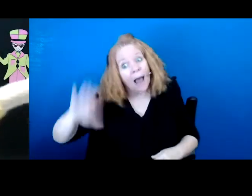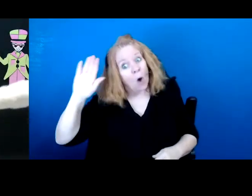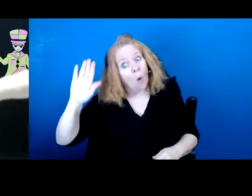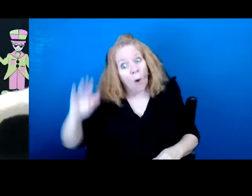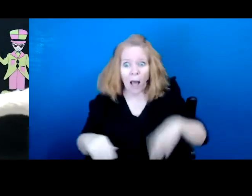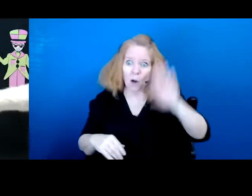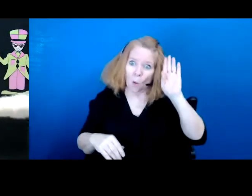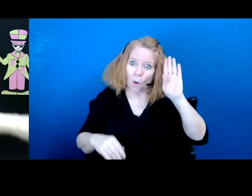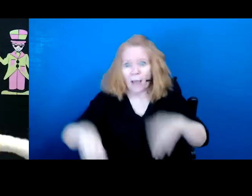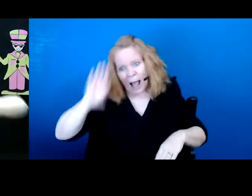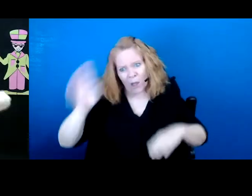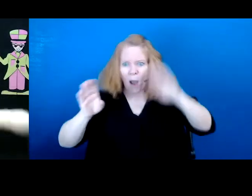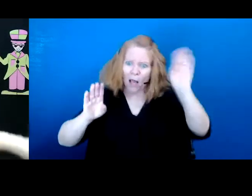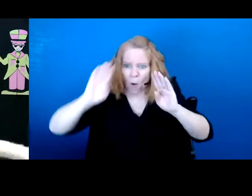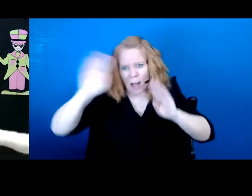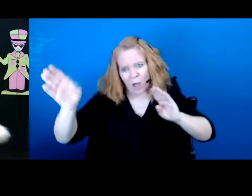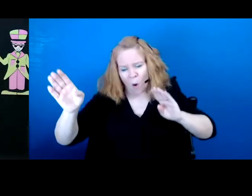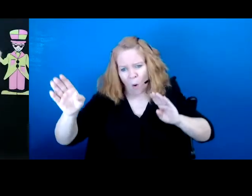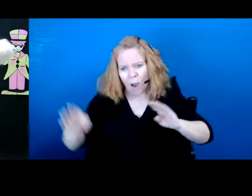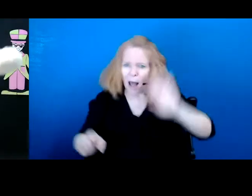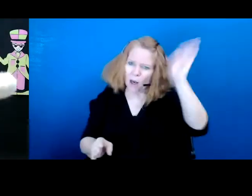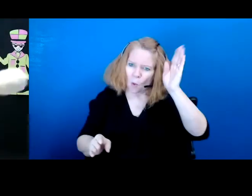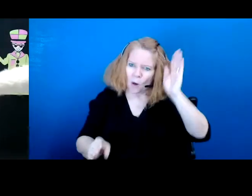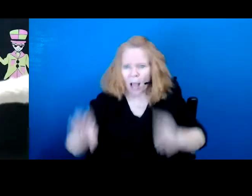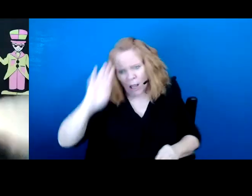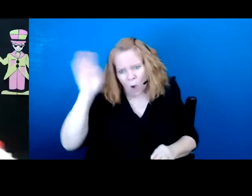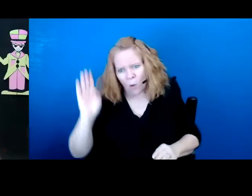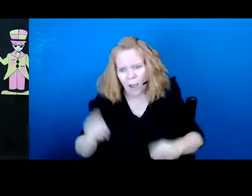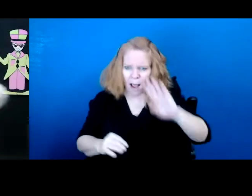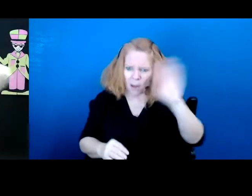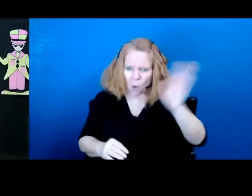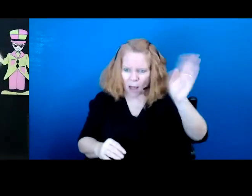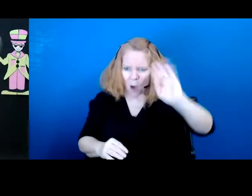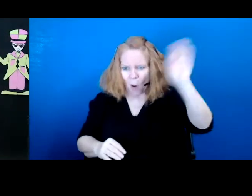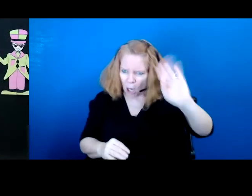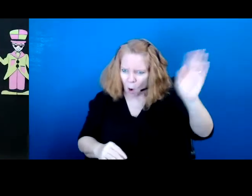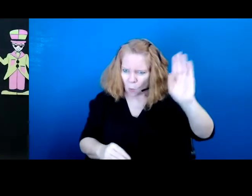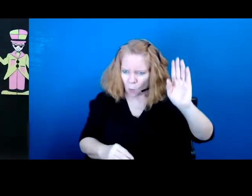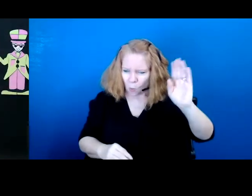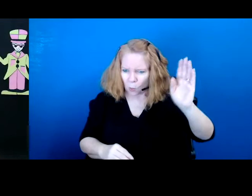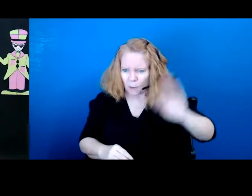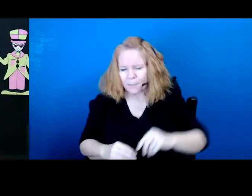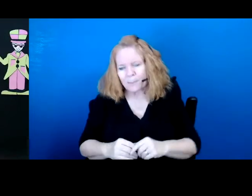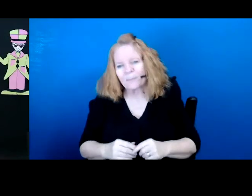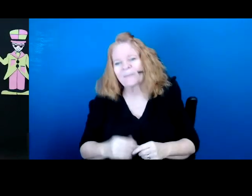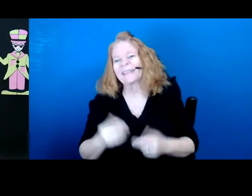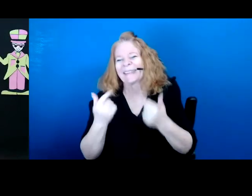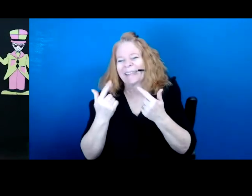hola hola hola hola hola hola hola hola